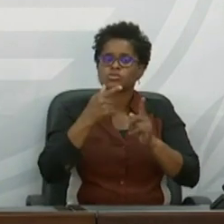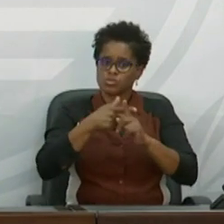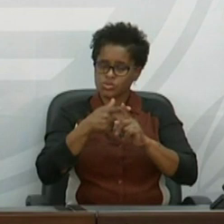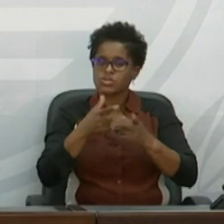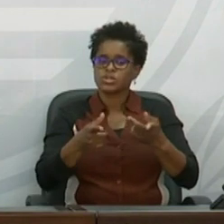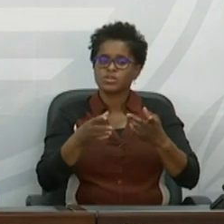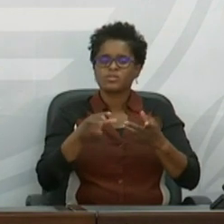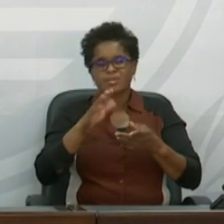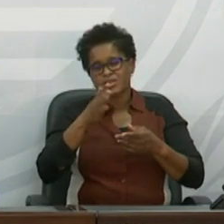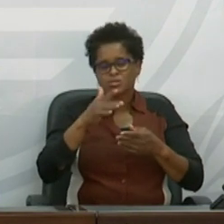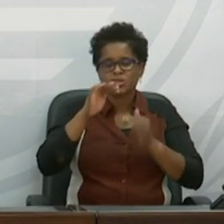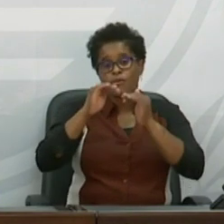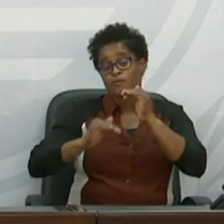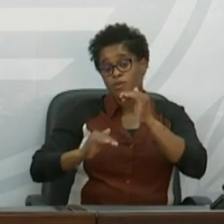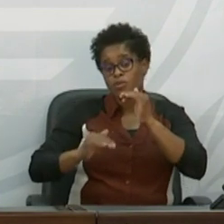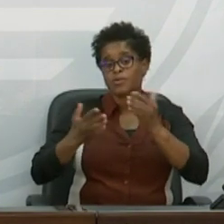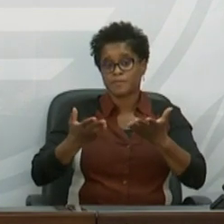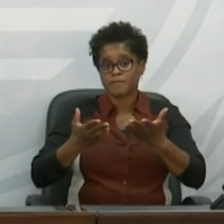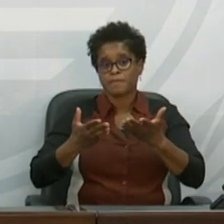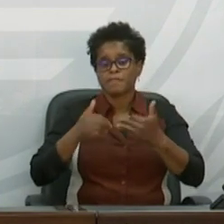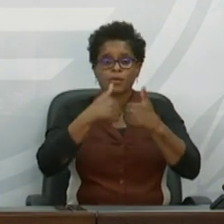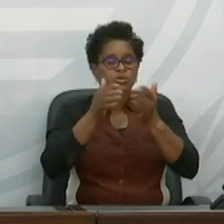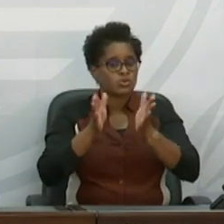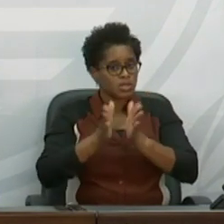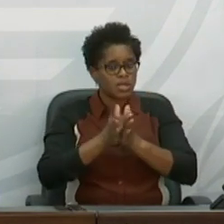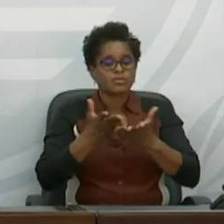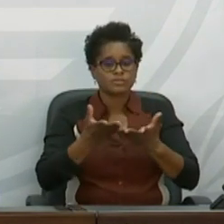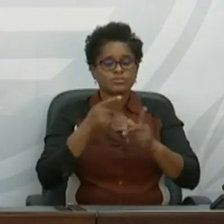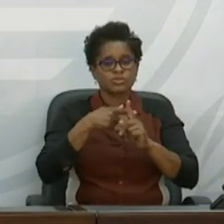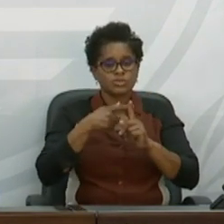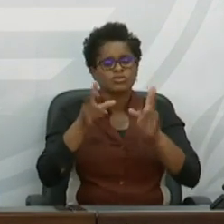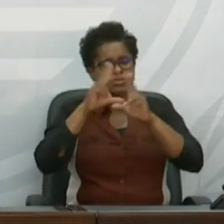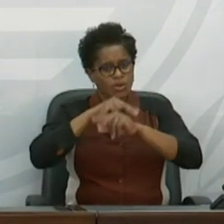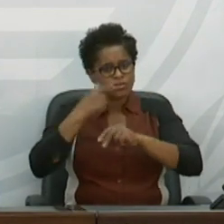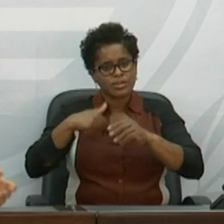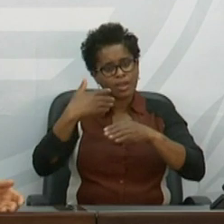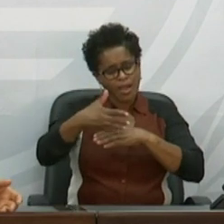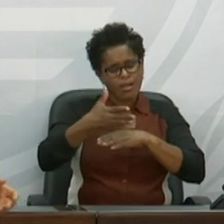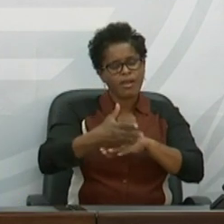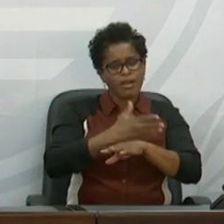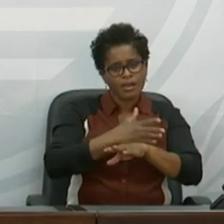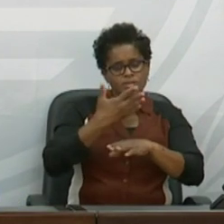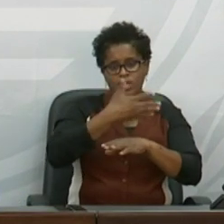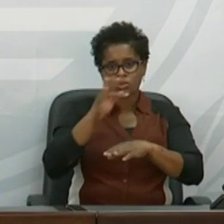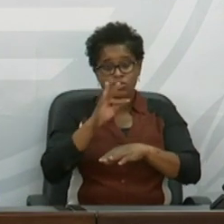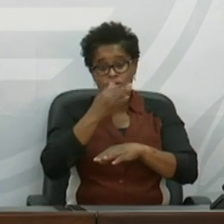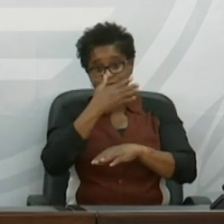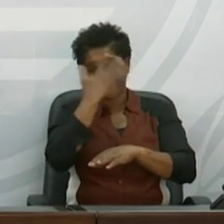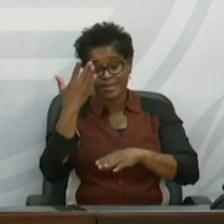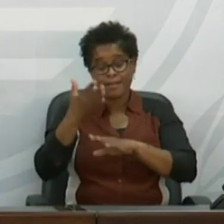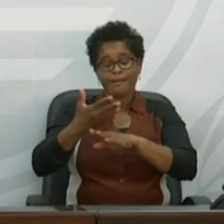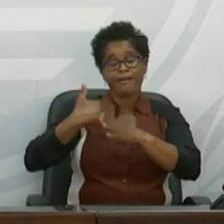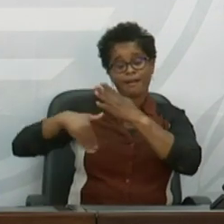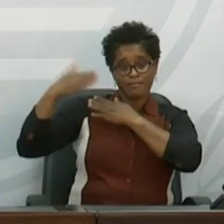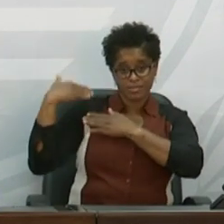novos ligeiramente inferior ao total de casos novos que tínhamos tido nos 14 dias anteriores.